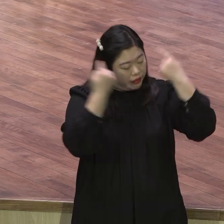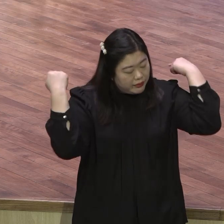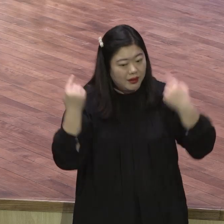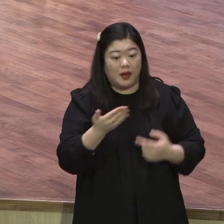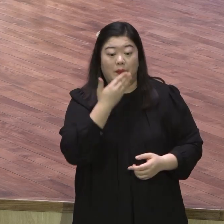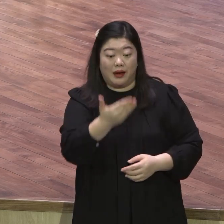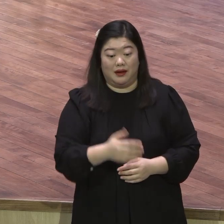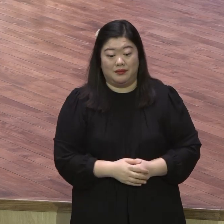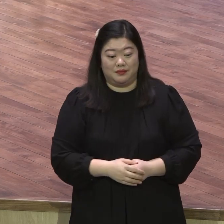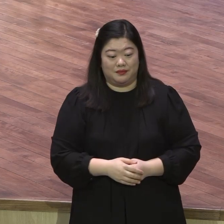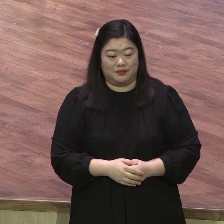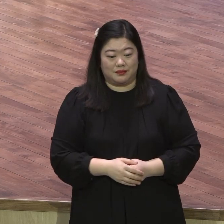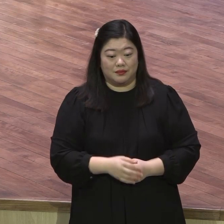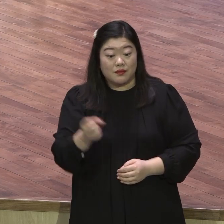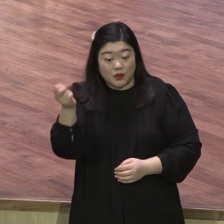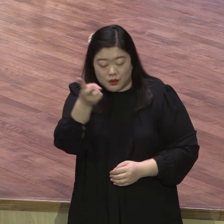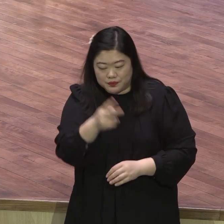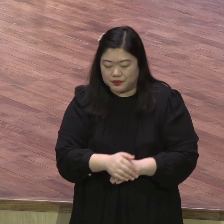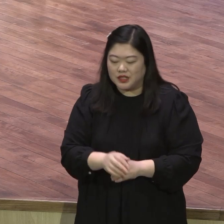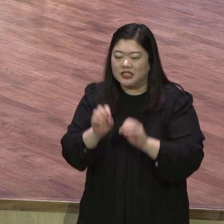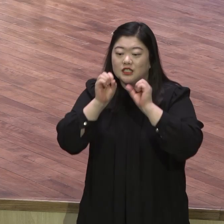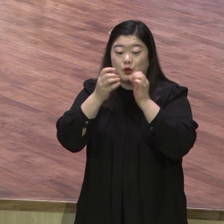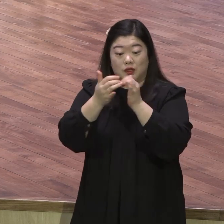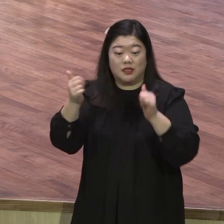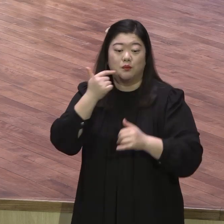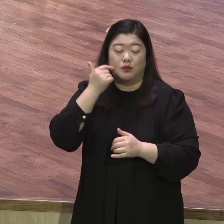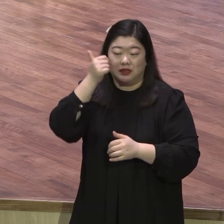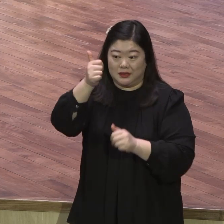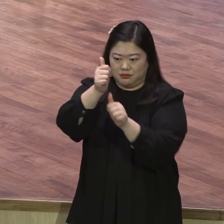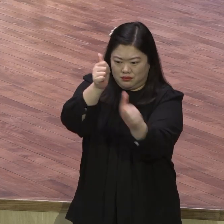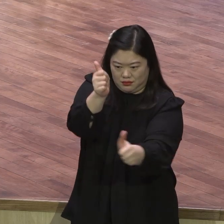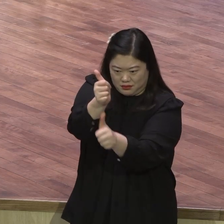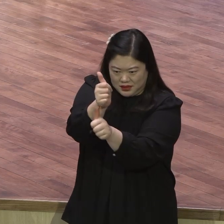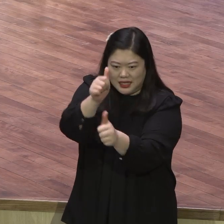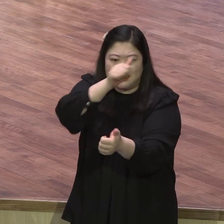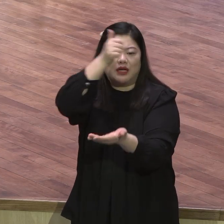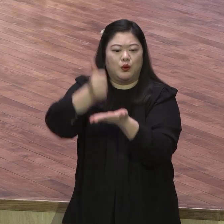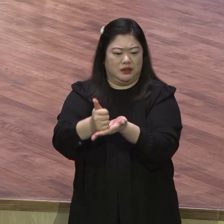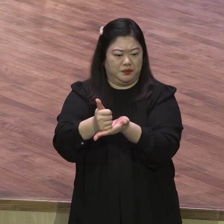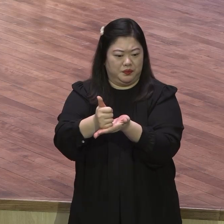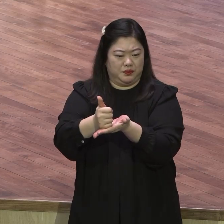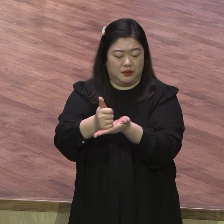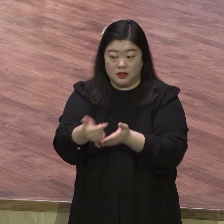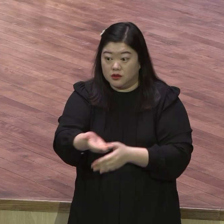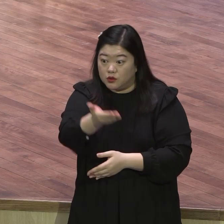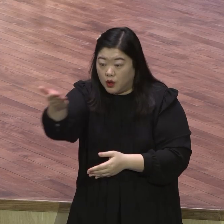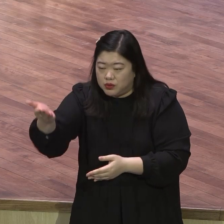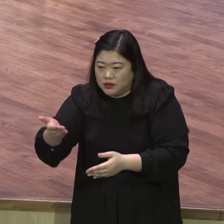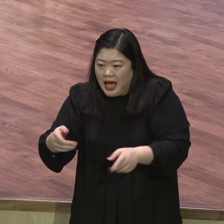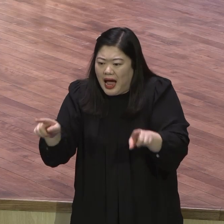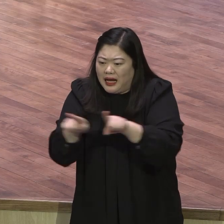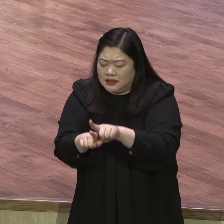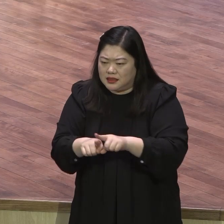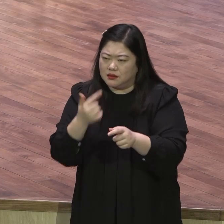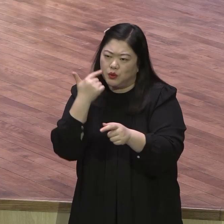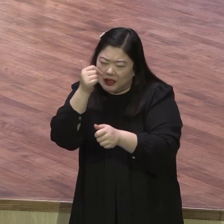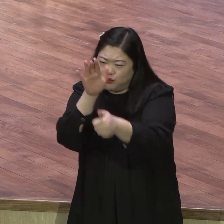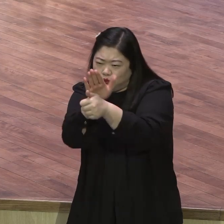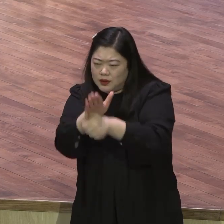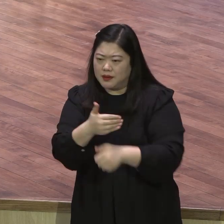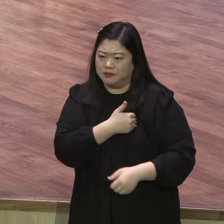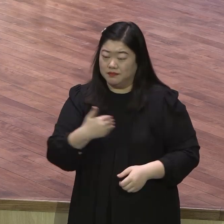이 교육자를 도 섬기고 있는 우리 장노님들 여러분들 함께 몸된결 섬기면서 함께 동력 하면서 자부심 가시기 바랍니다.